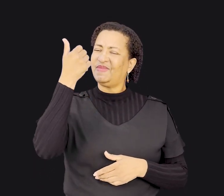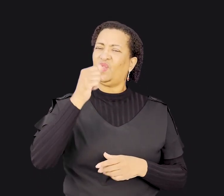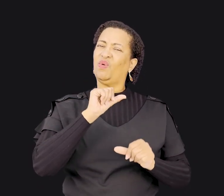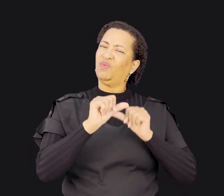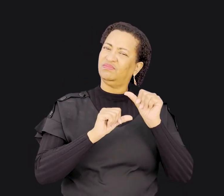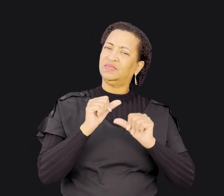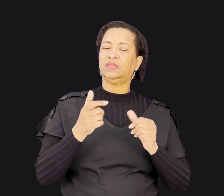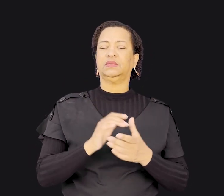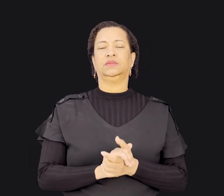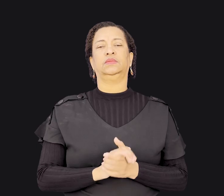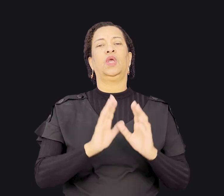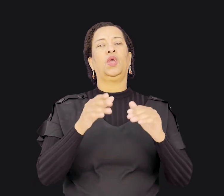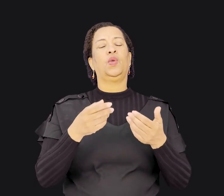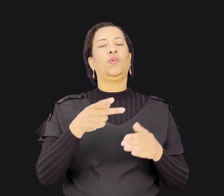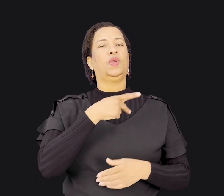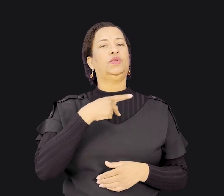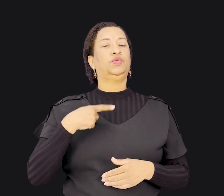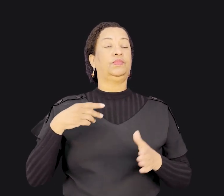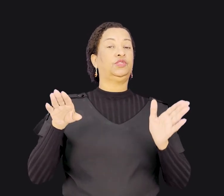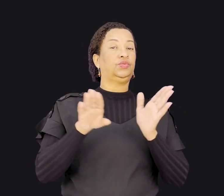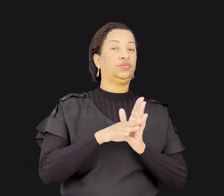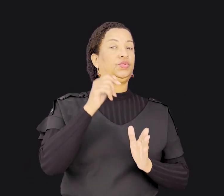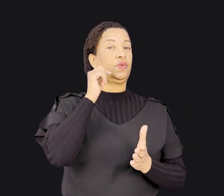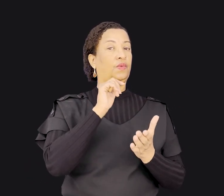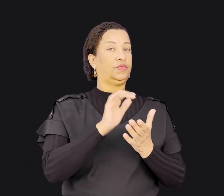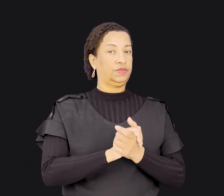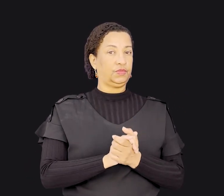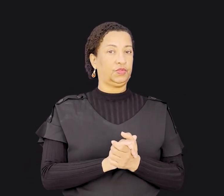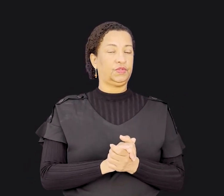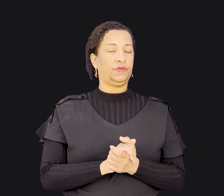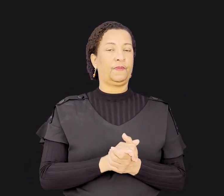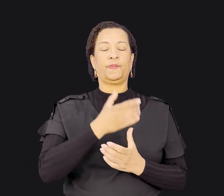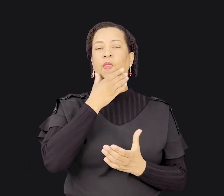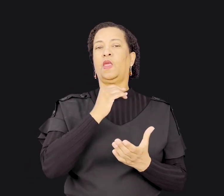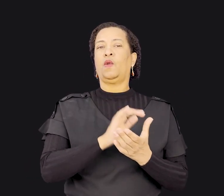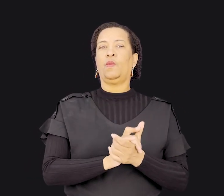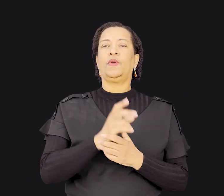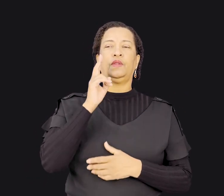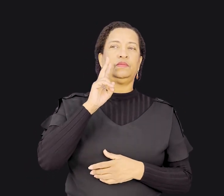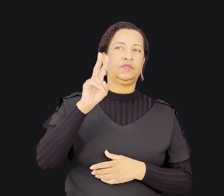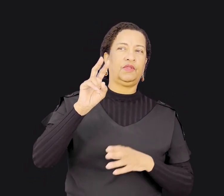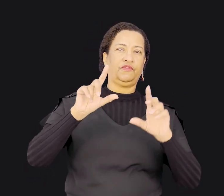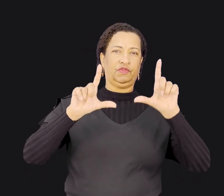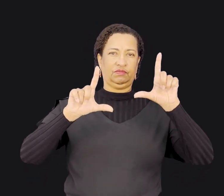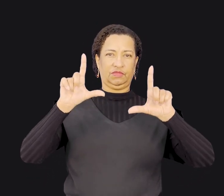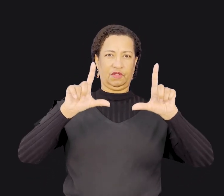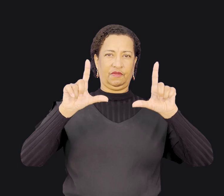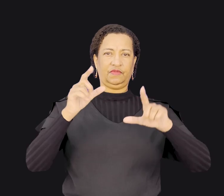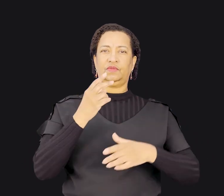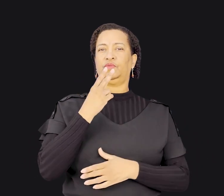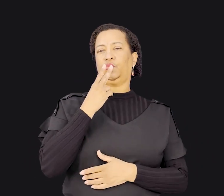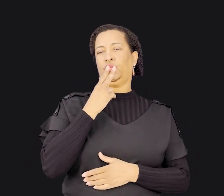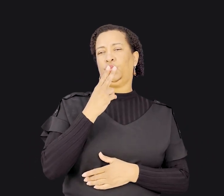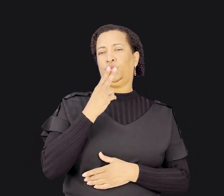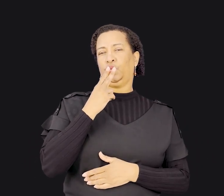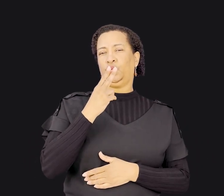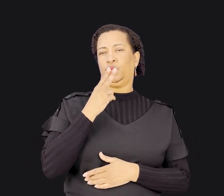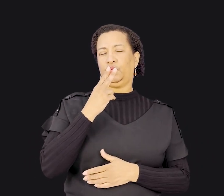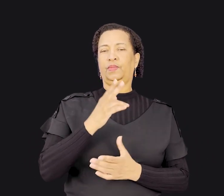melhor. Quando o pastor chegou com sua esposa, o marido estava assistindo à televisão enquanto fumava. Ele estava